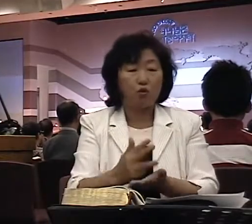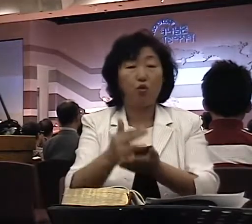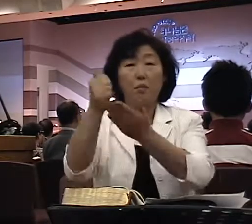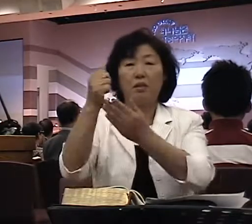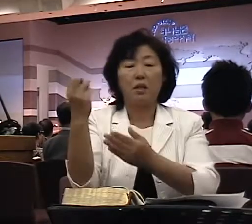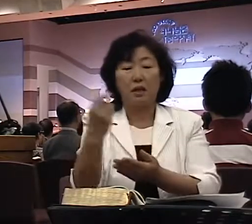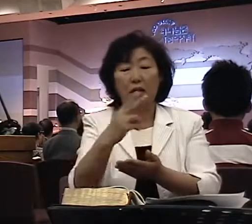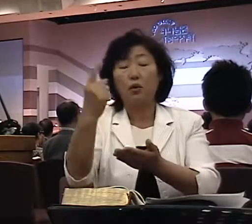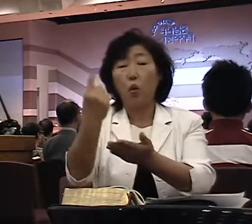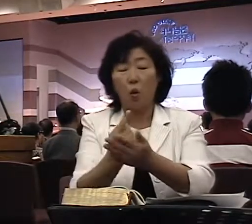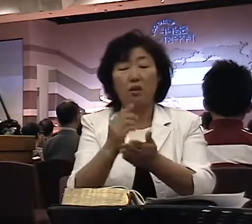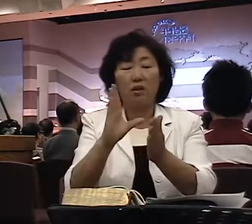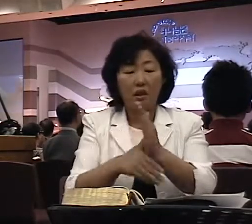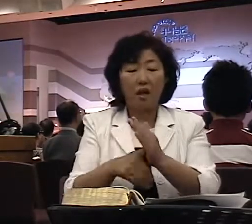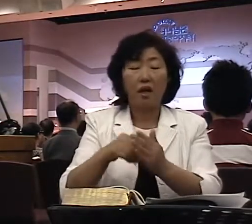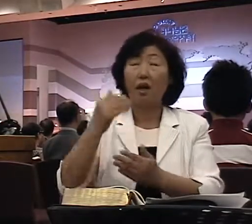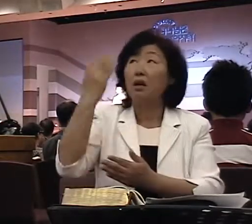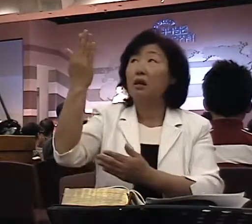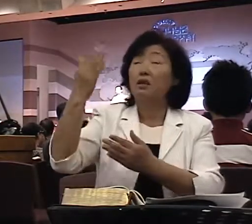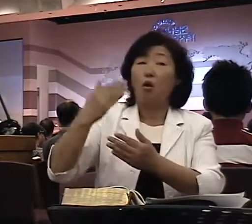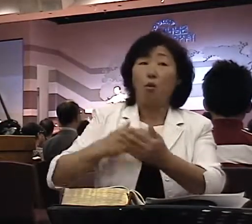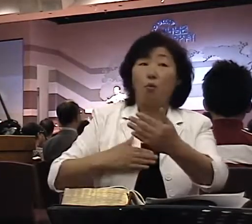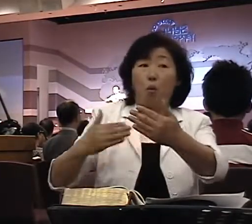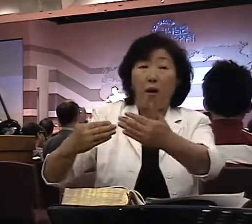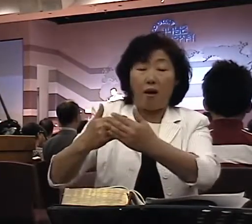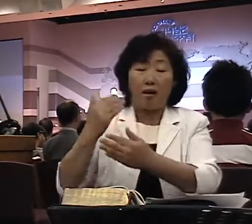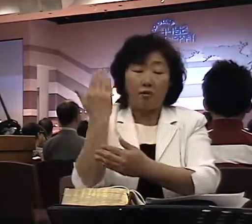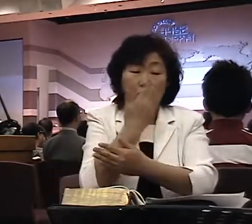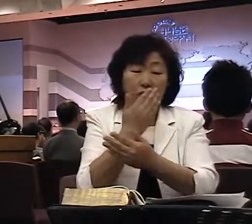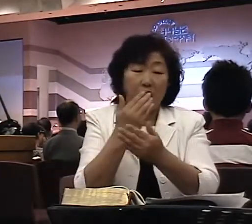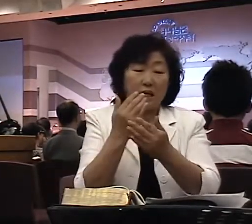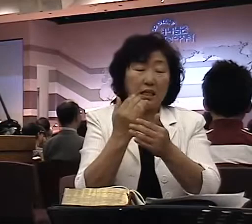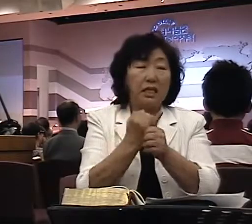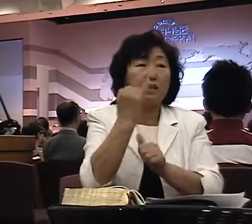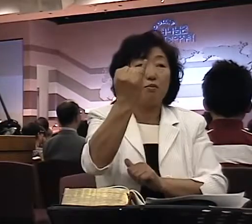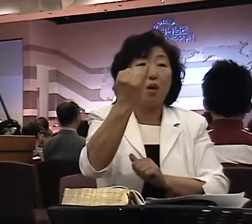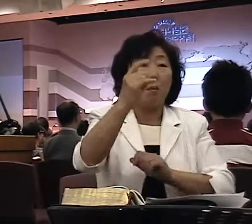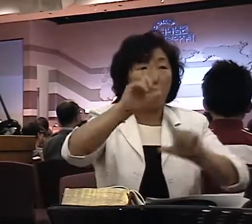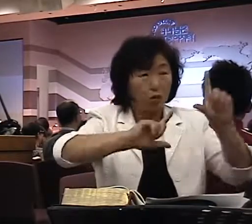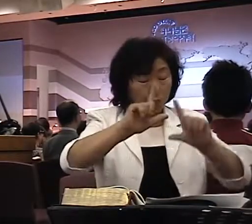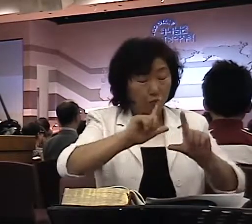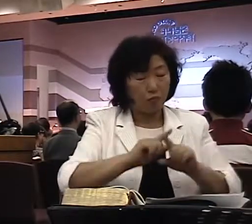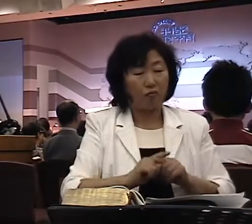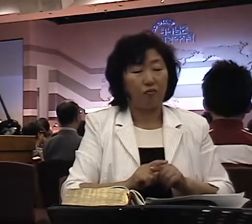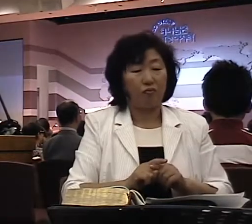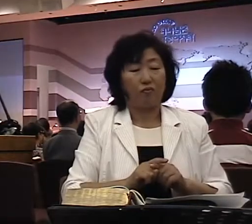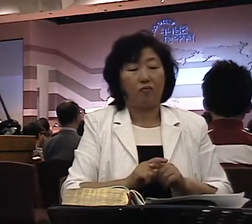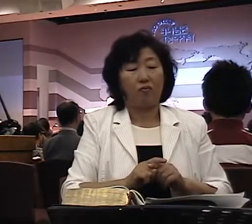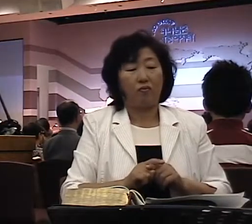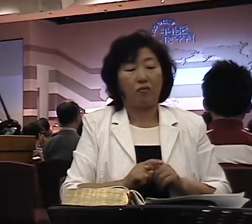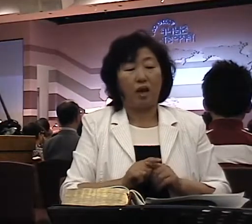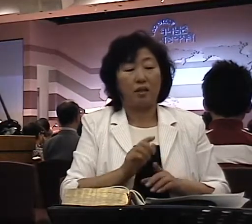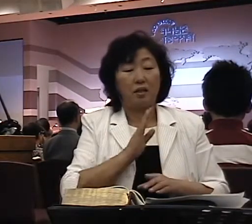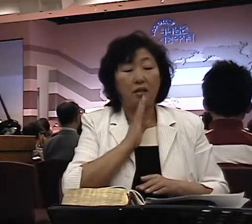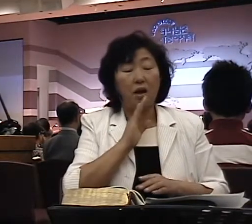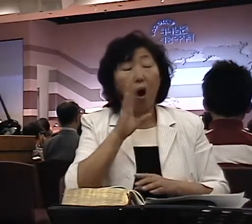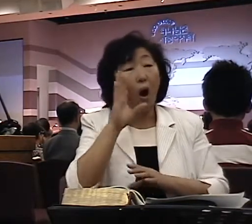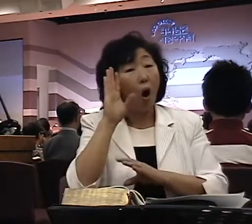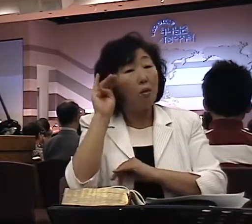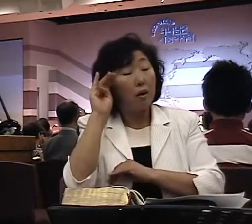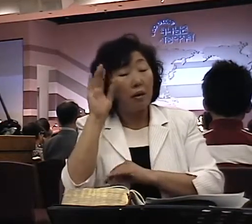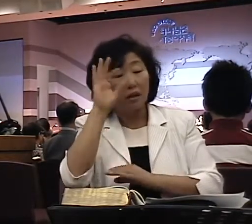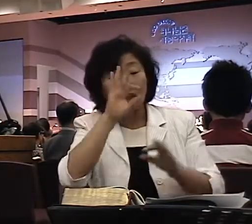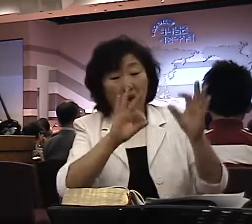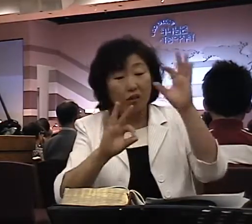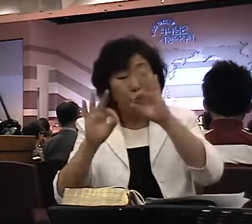주님께서 다시 오실 때 당신의 품에 안고자 하는 순결한 신부의 모습, 과연 얼마나 찾을 수 있을까?